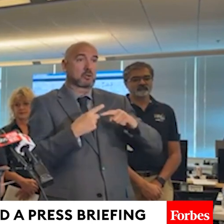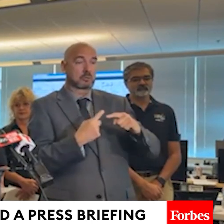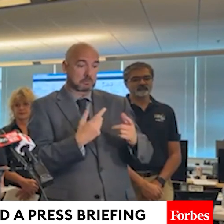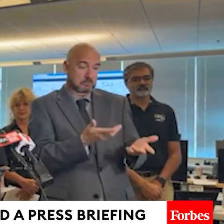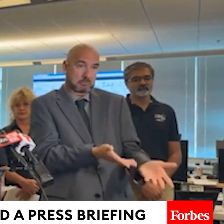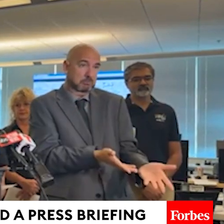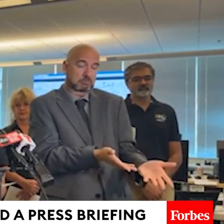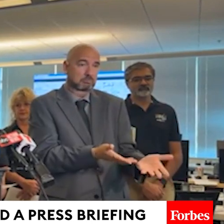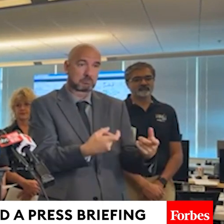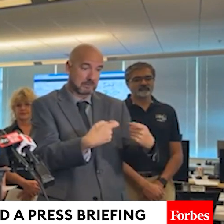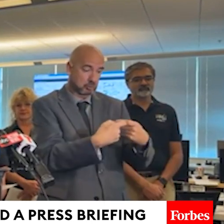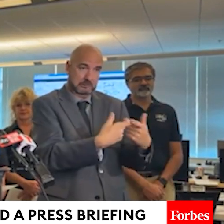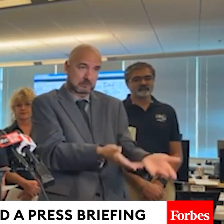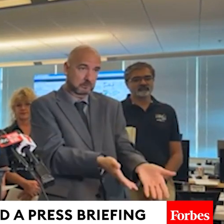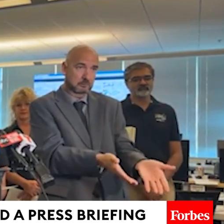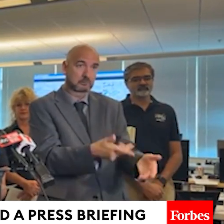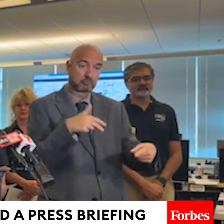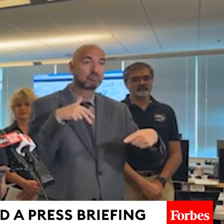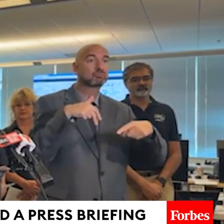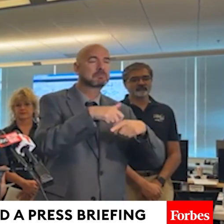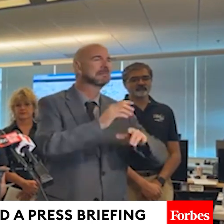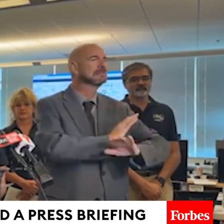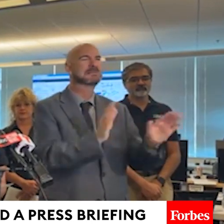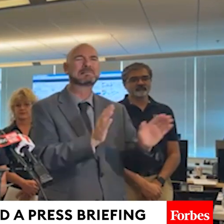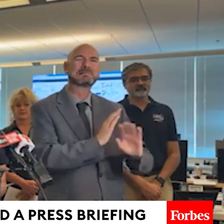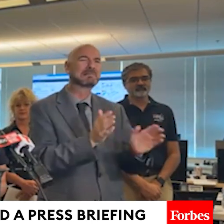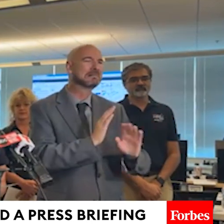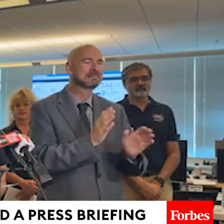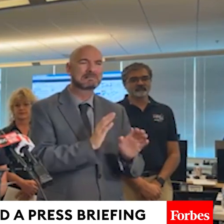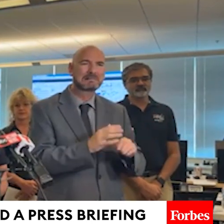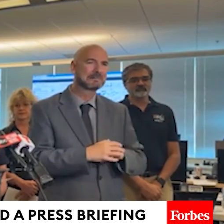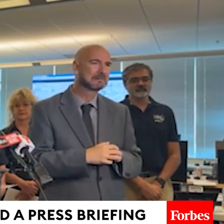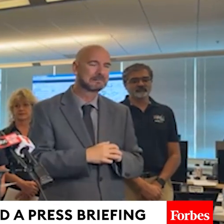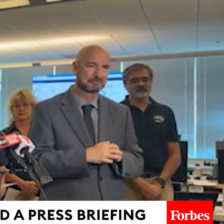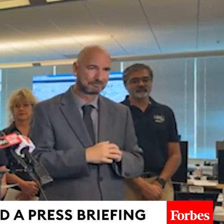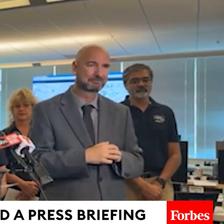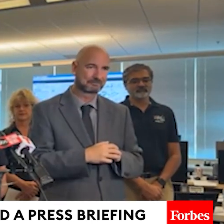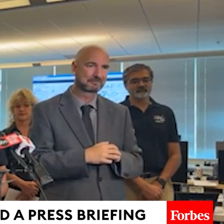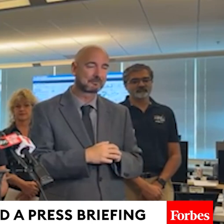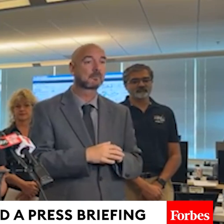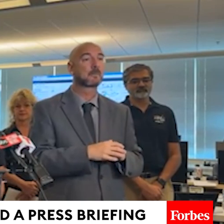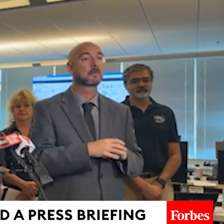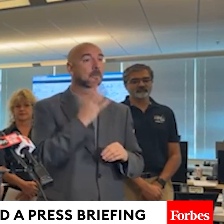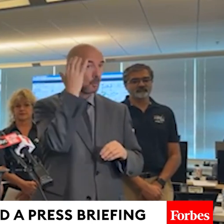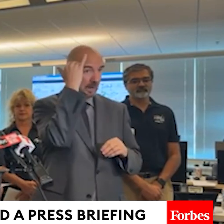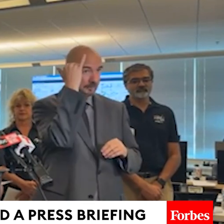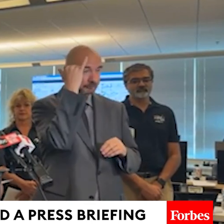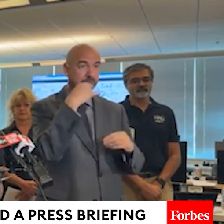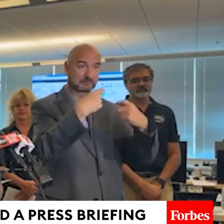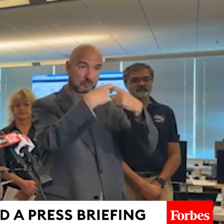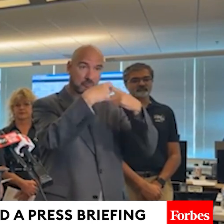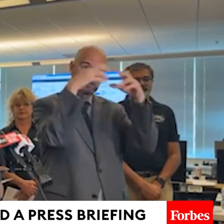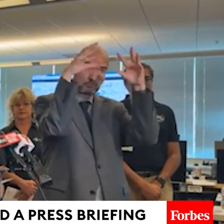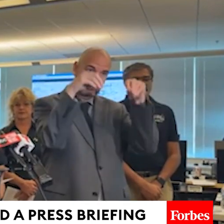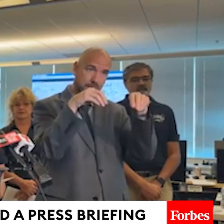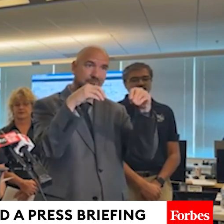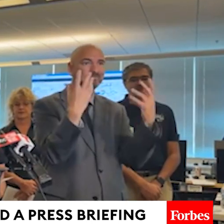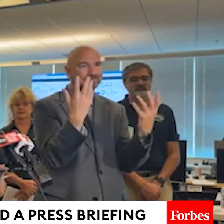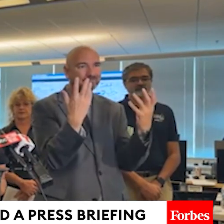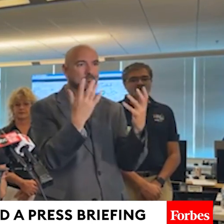corrientes activas, así que por favor no se vaya a acercar. Debido a los apagones hay muchos semáforos también